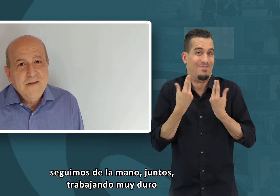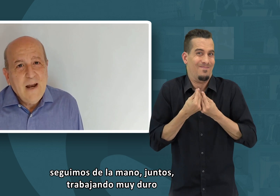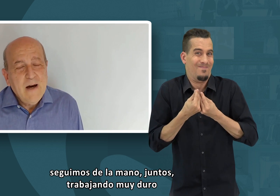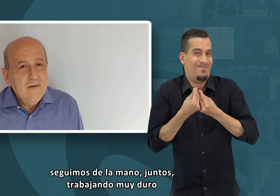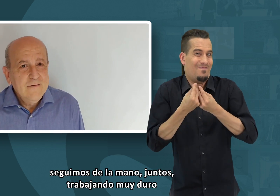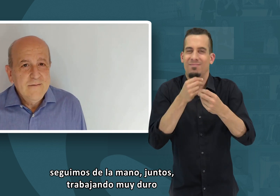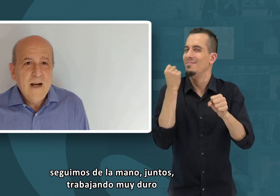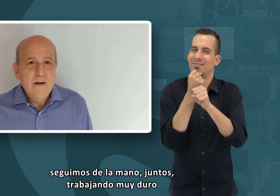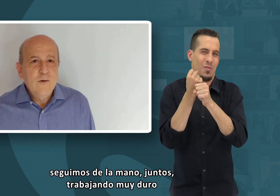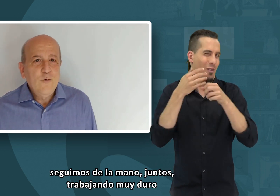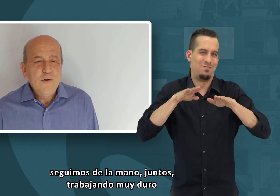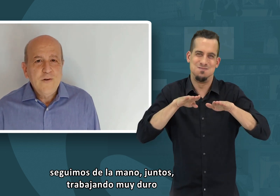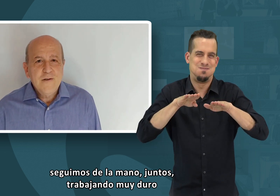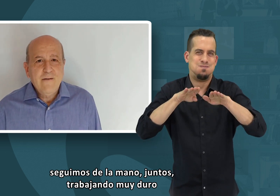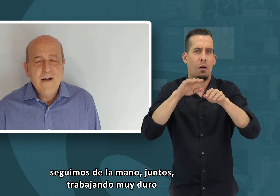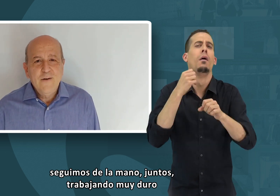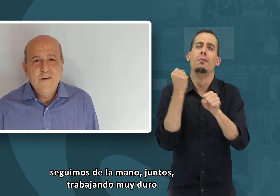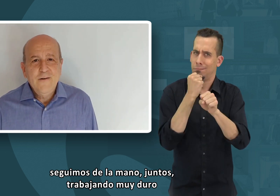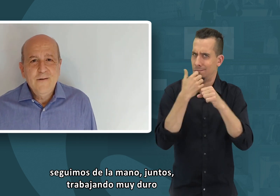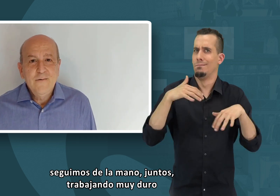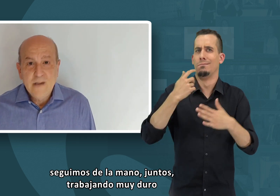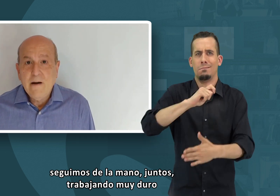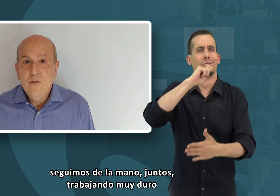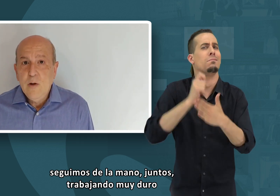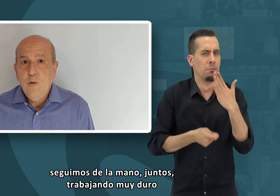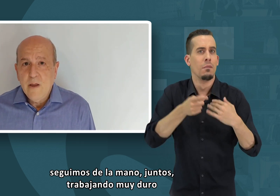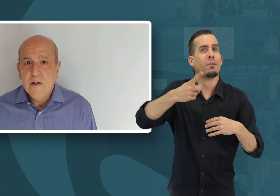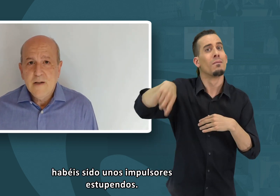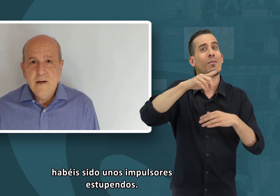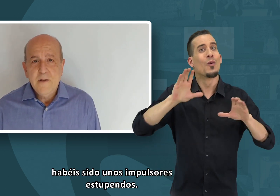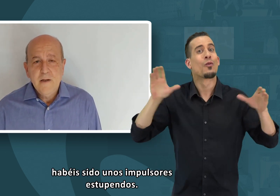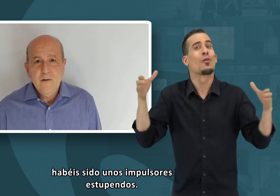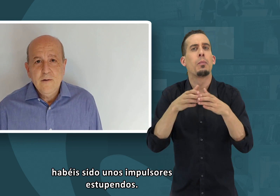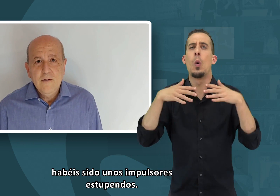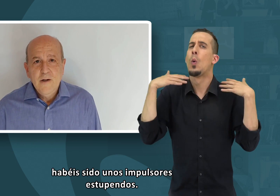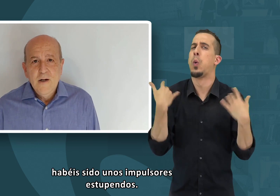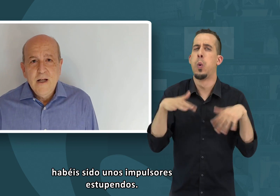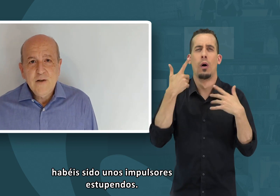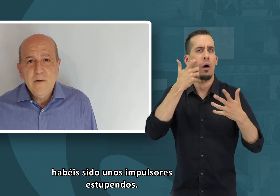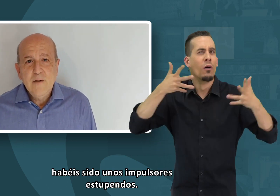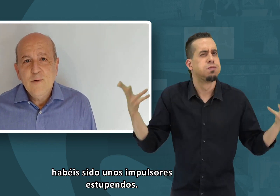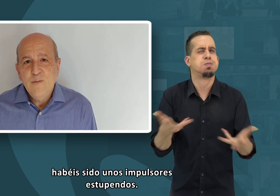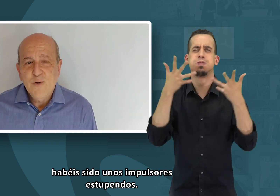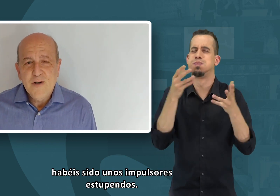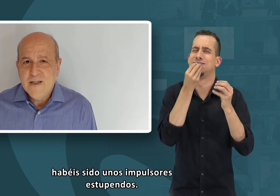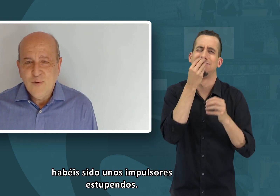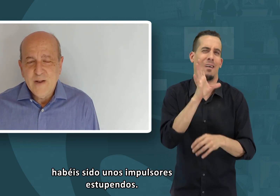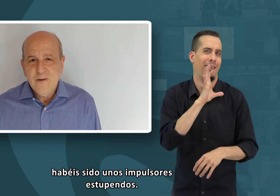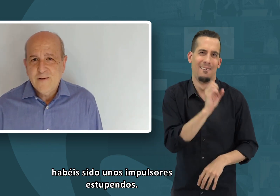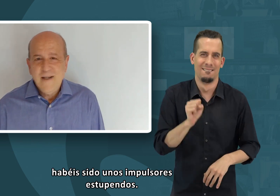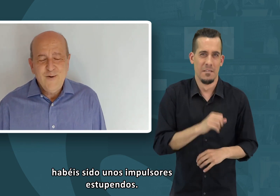pues eso, de la mano juntos, trabajando muy duro además, ¿eh? Habéis sido unos